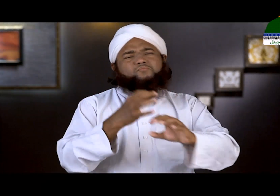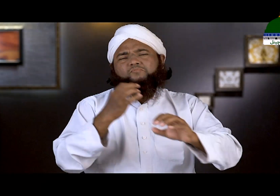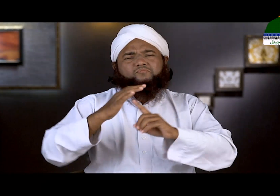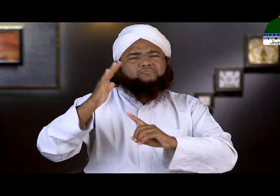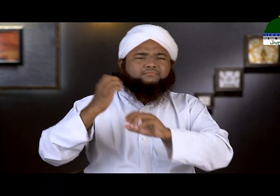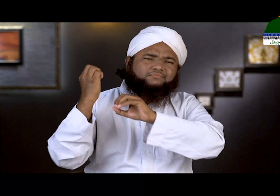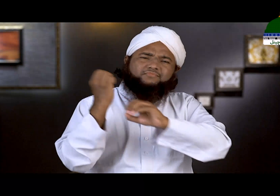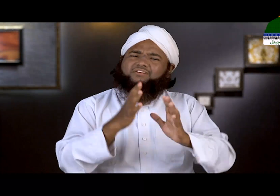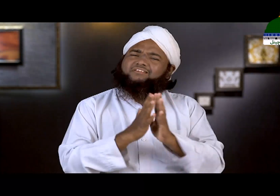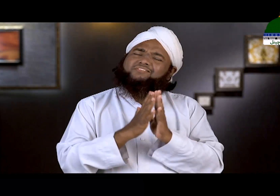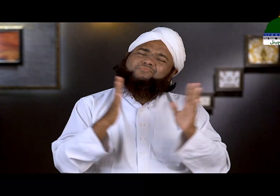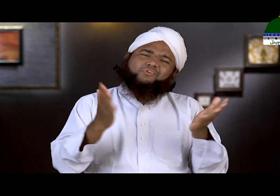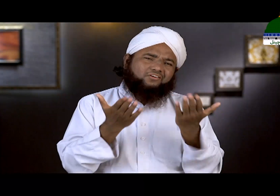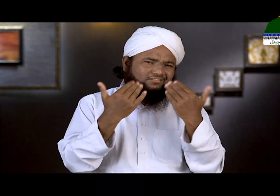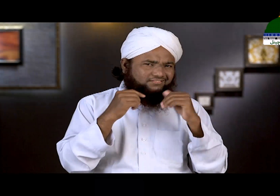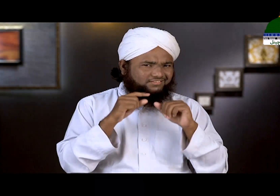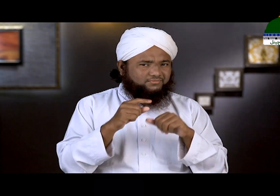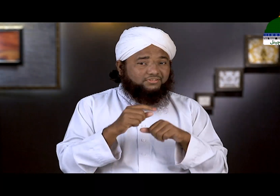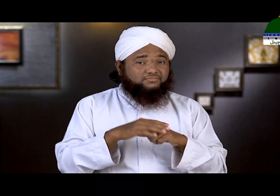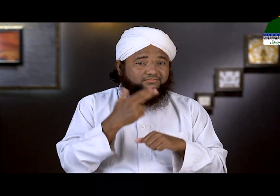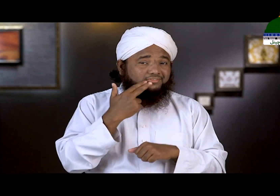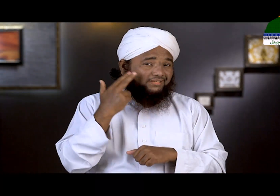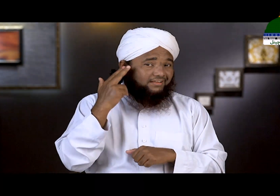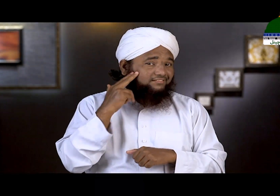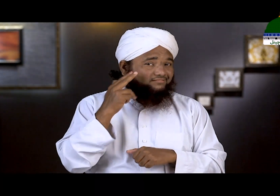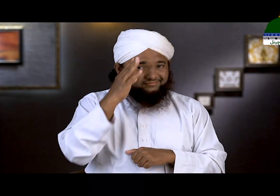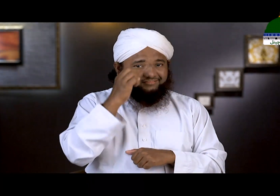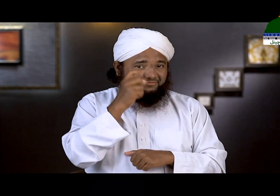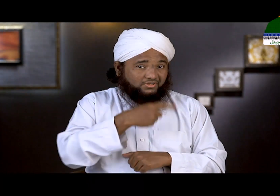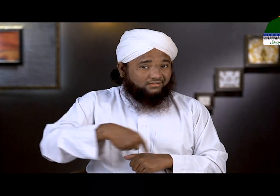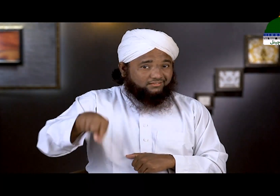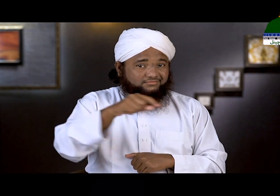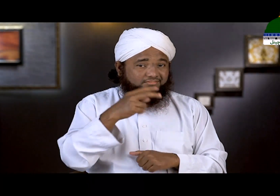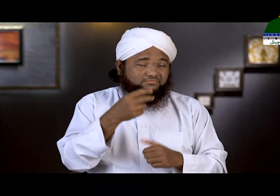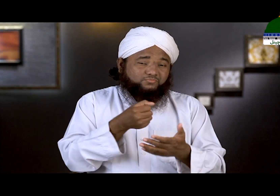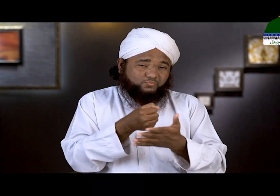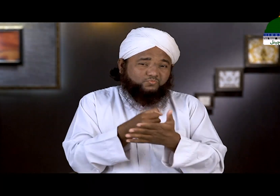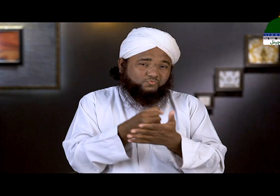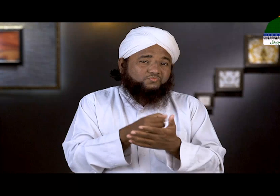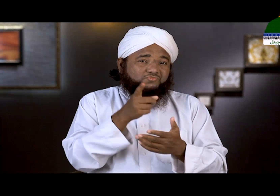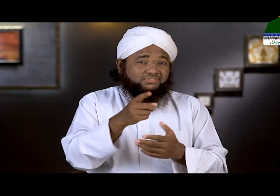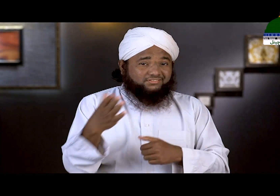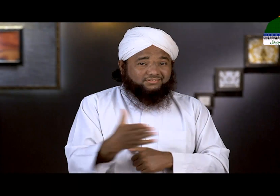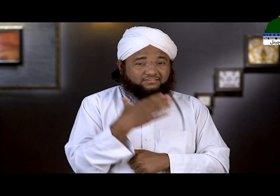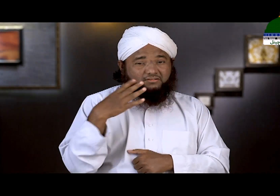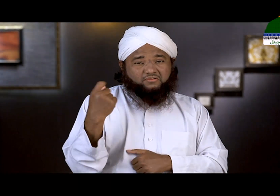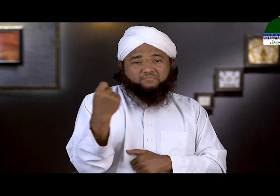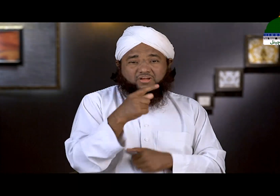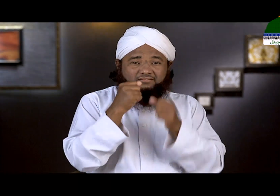ماہ ذیشان کو محبوب رحمان سلطان دو جہان صلی اللہ علیہ وآلہ وسلم نے اپنی طرف